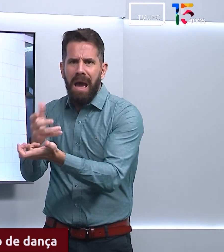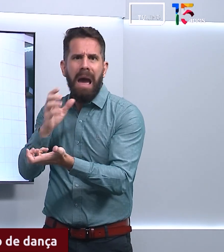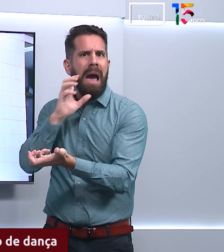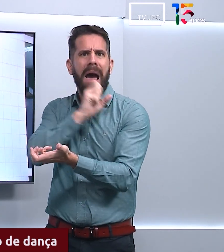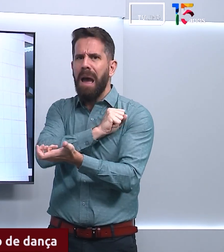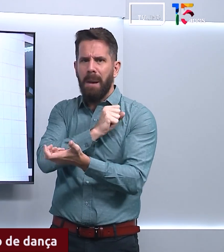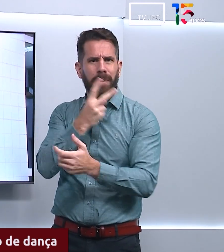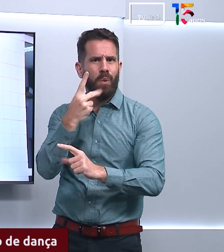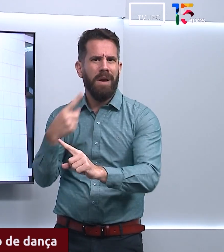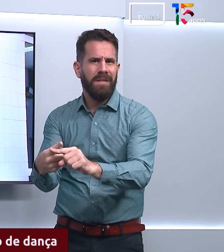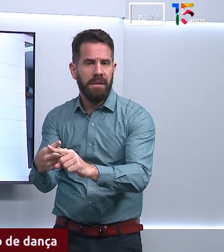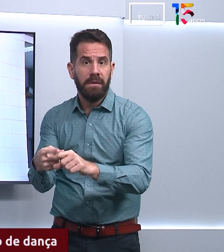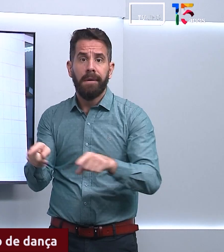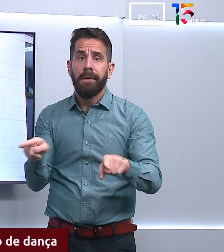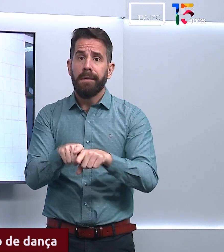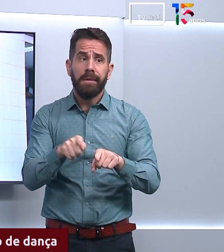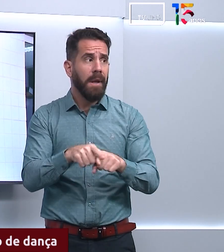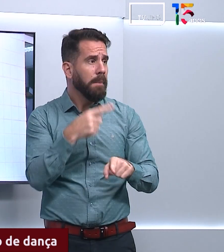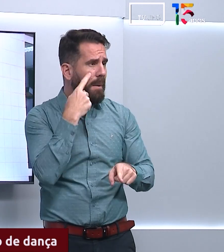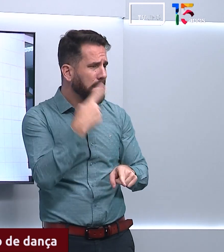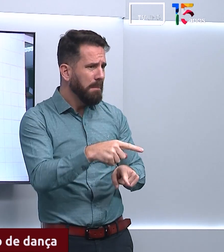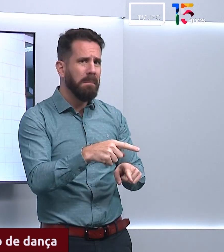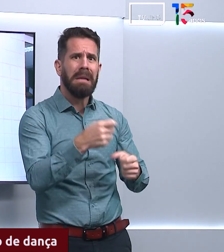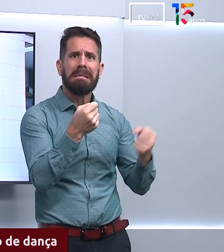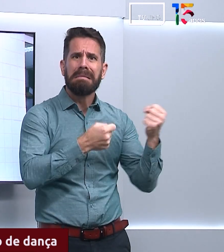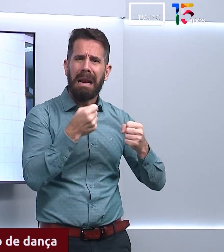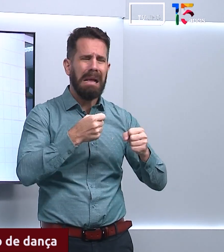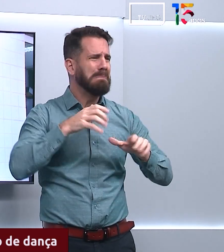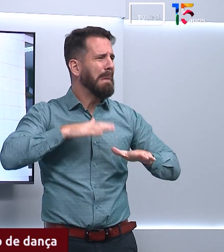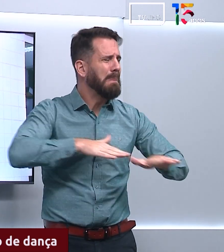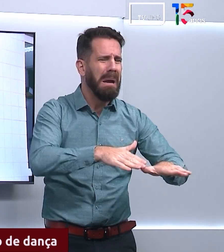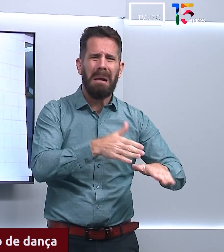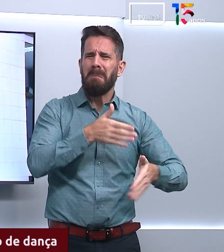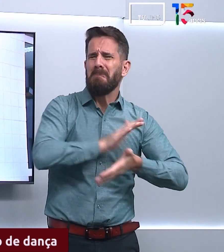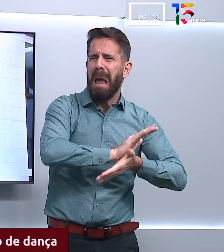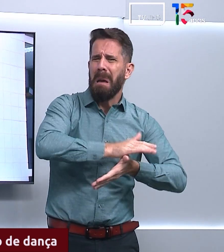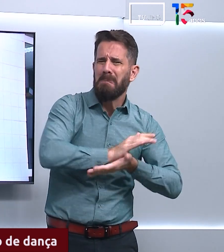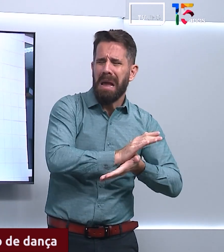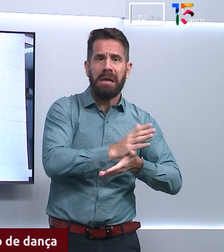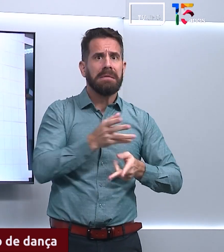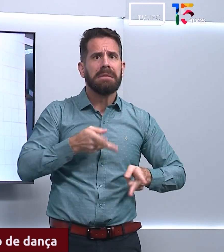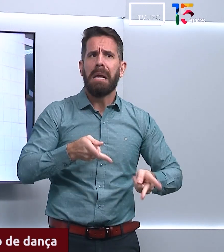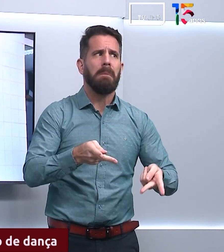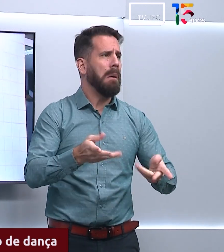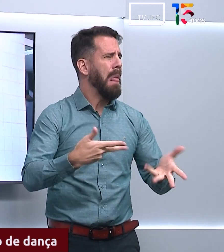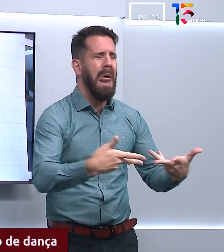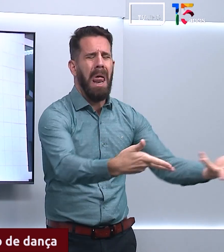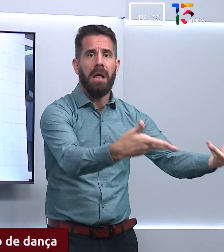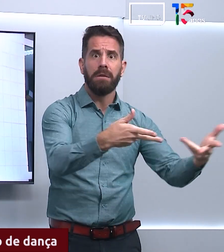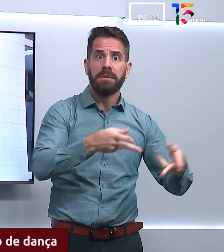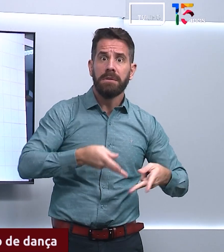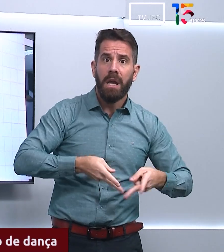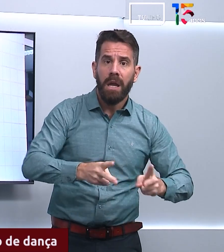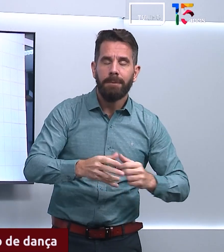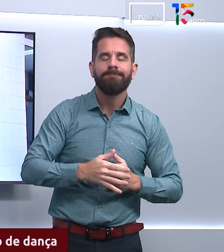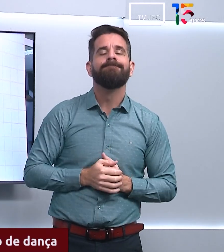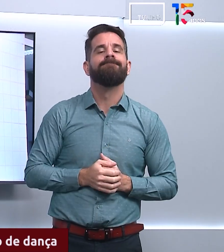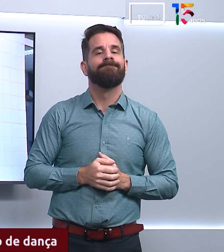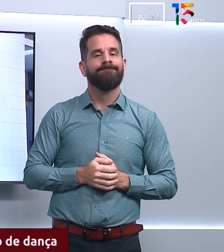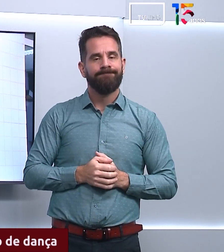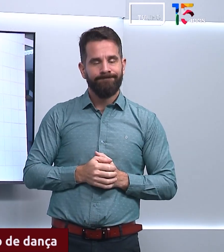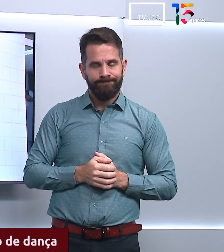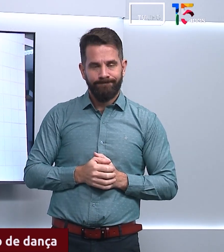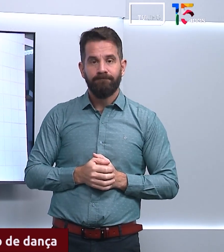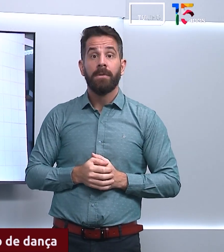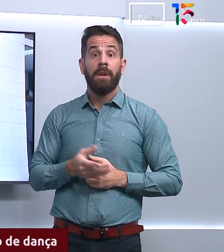percebeu como é que tá o trânsito ali que é pior né Tá todo mundo sempre muito acelerado Pois é o espetáculo